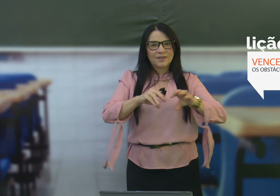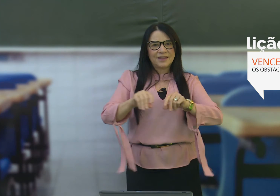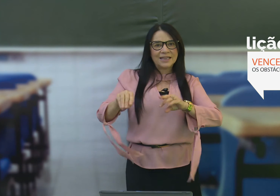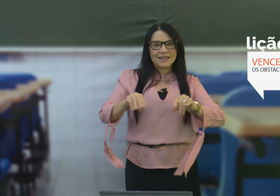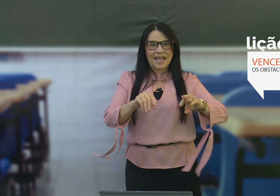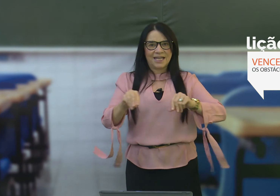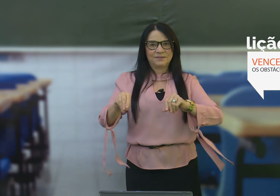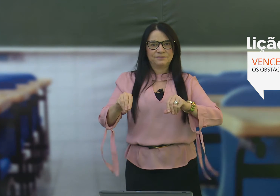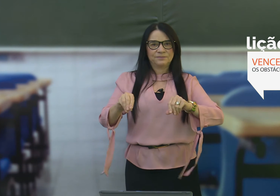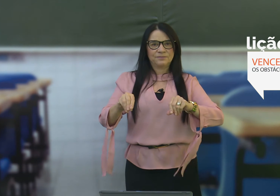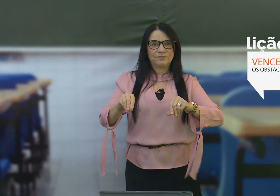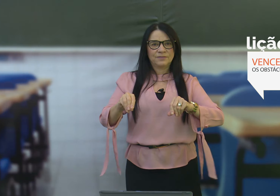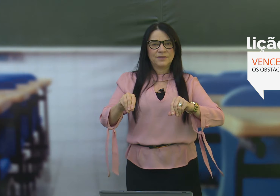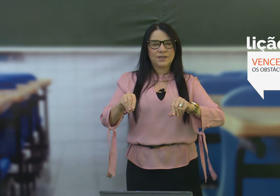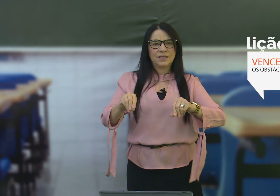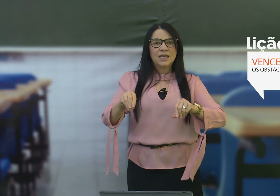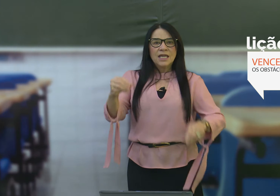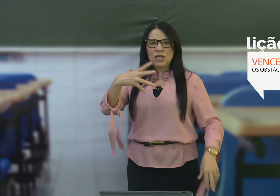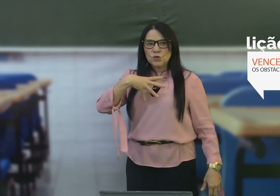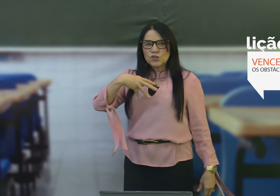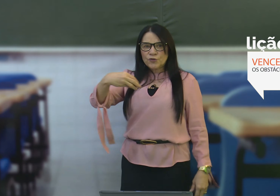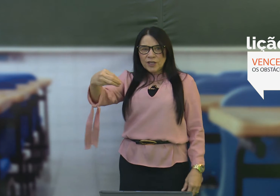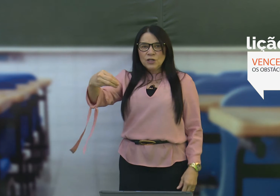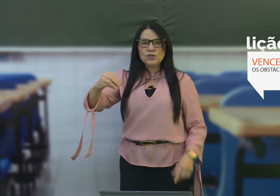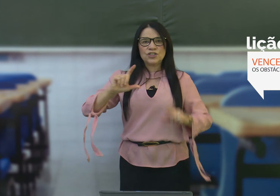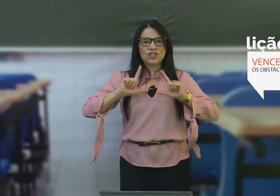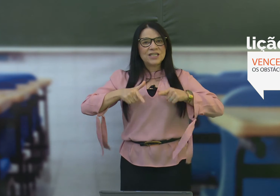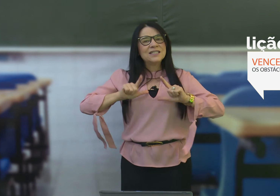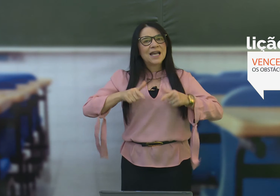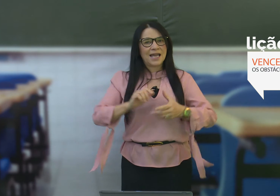da terra. E os filhos de Israel